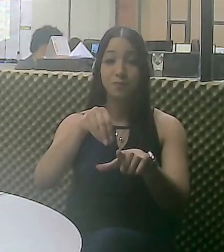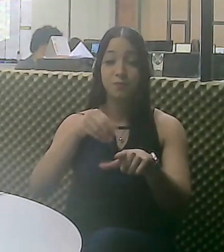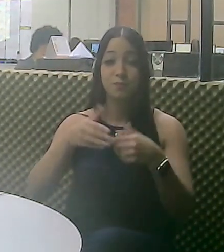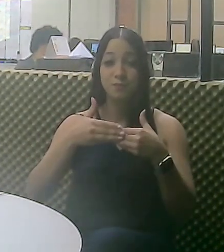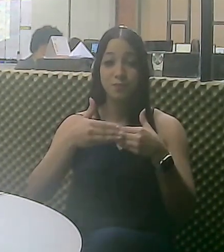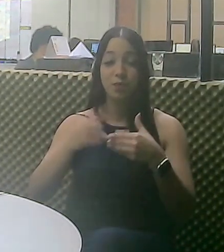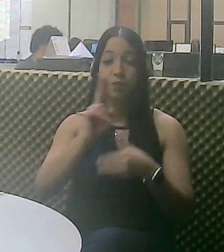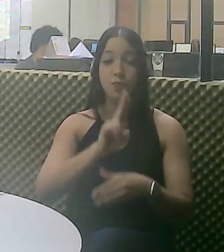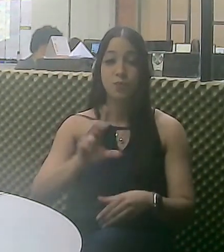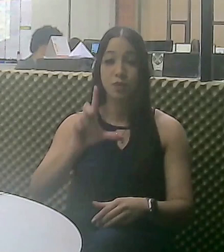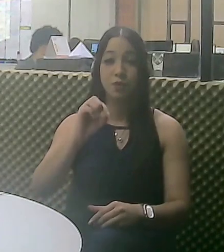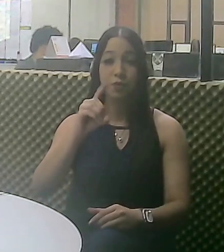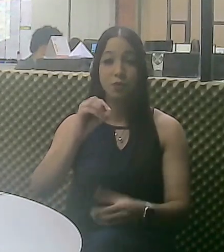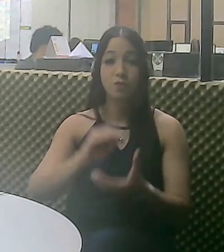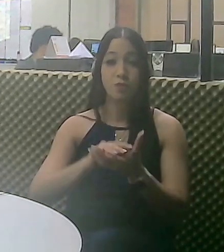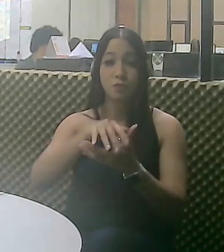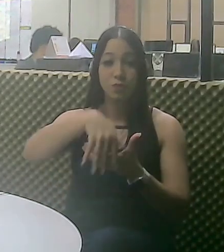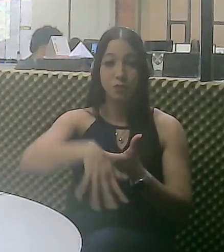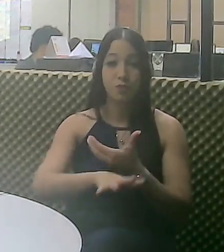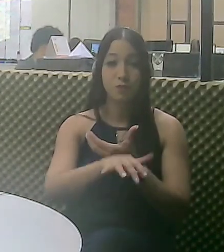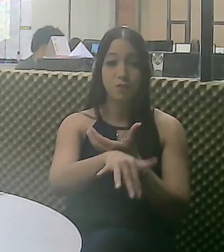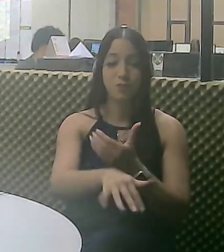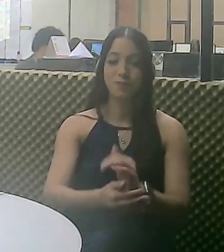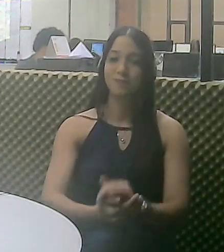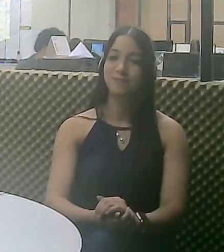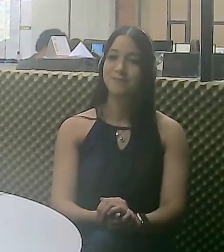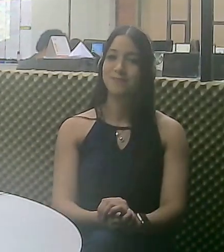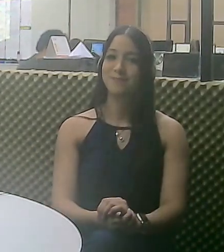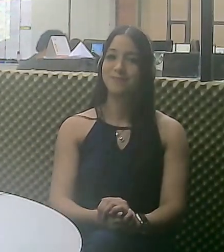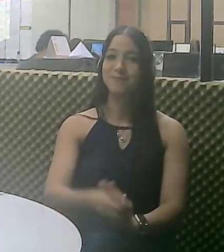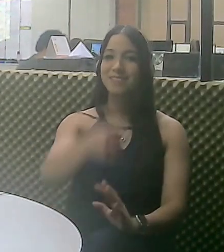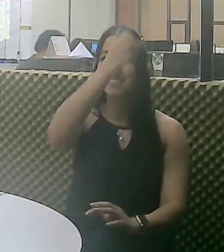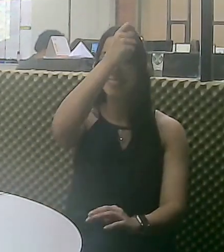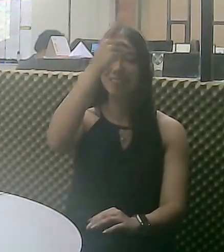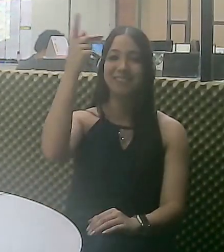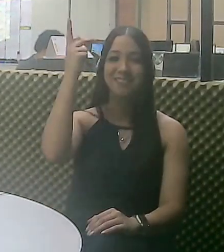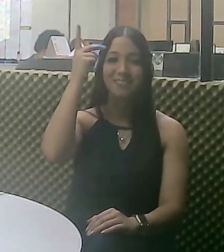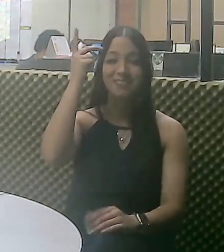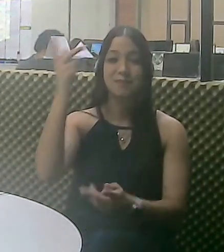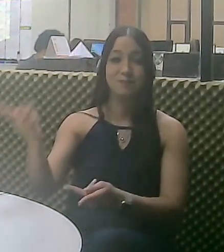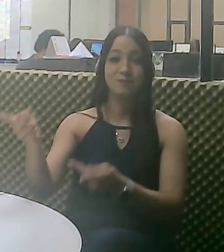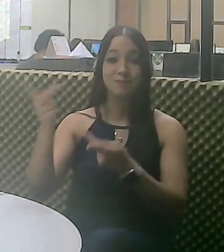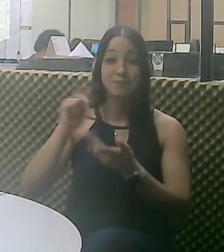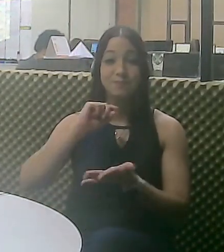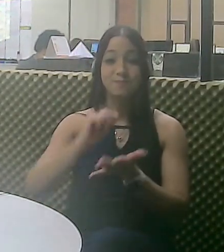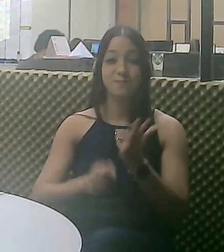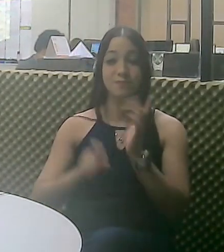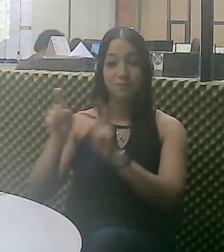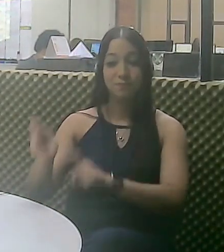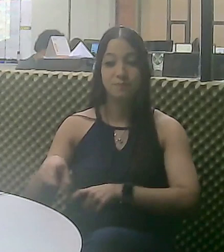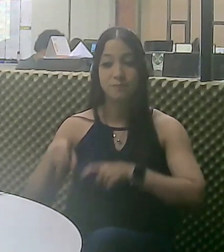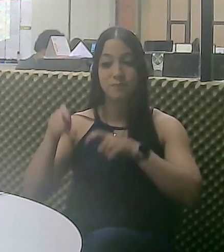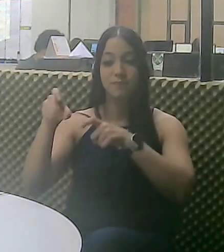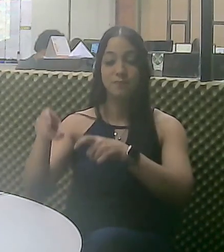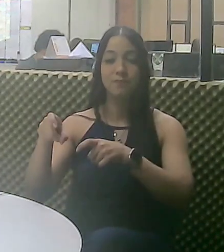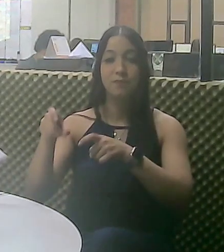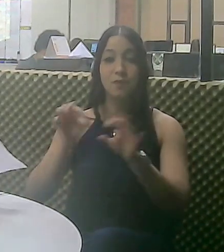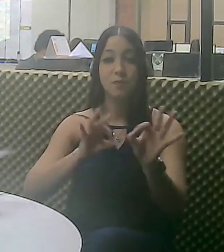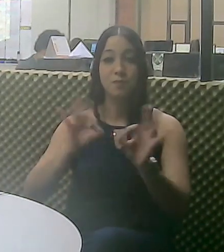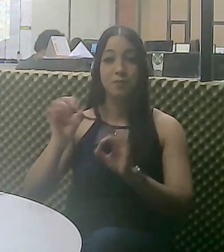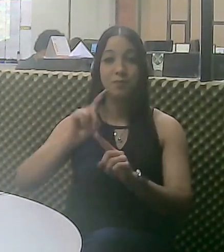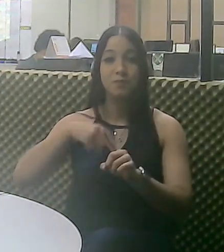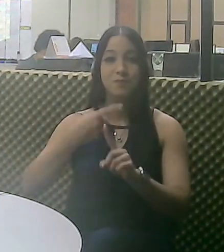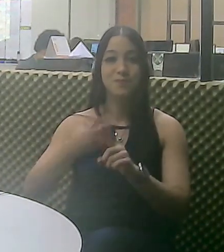a partir do lodo de esgoto prefeitura recebe cadastro de Produtores Rurais para programa